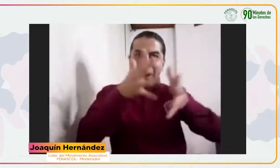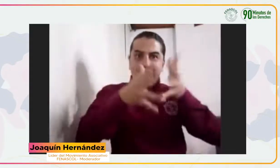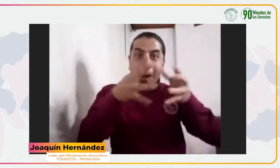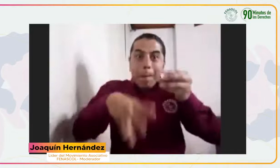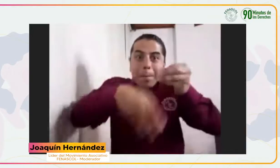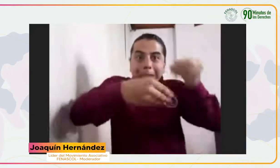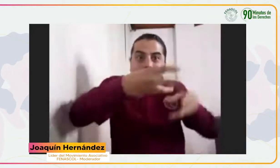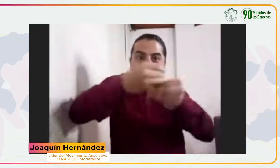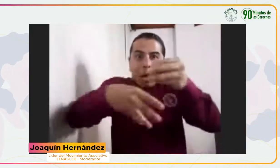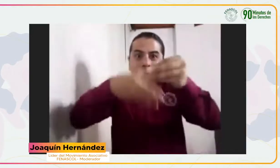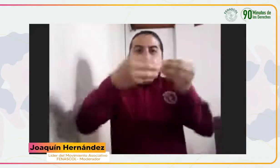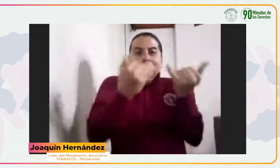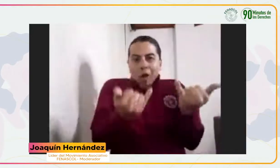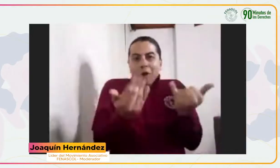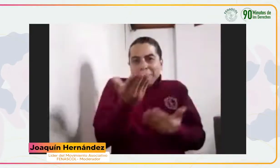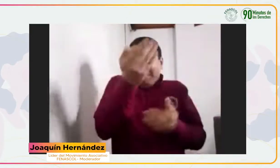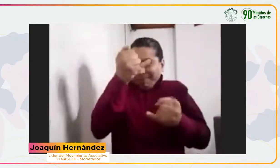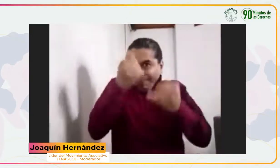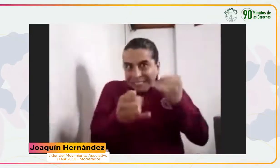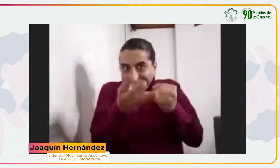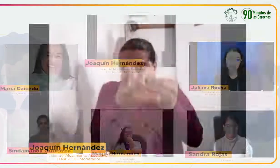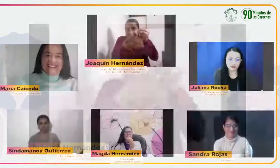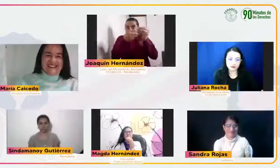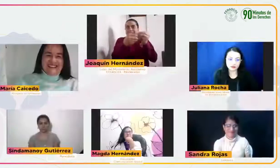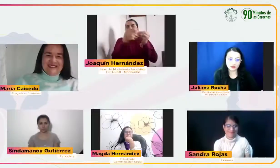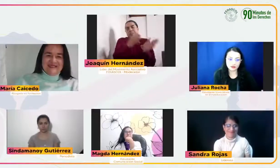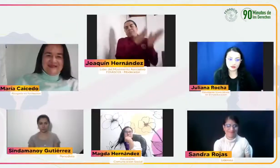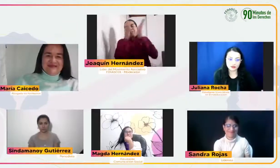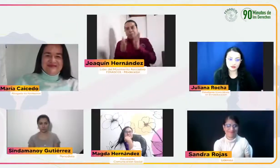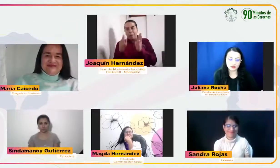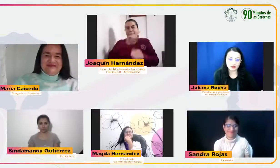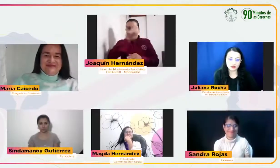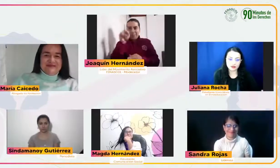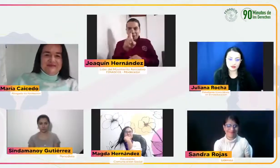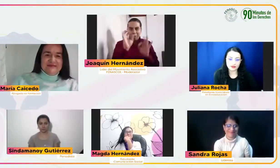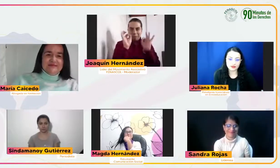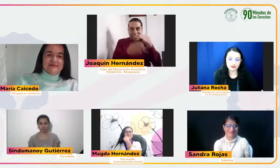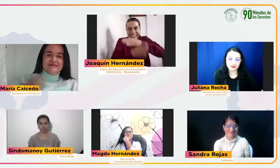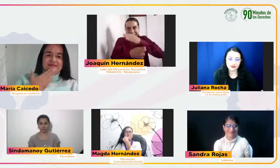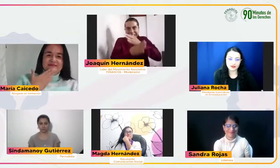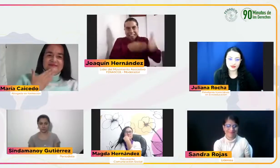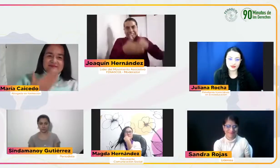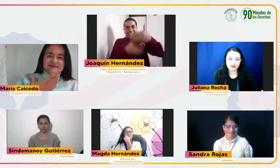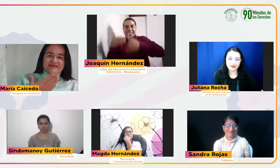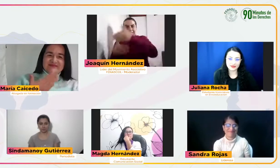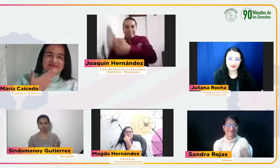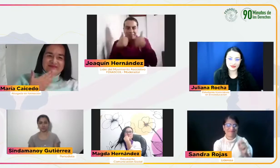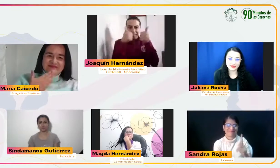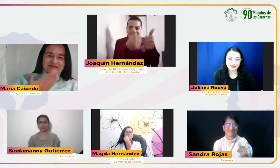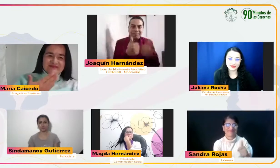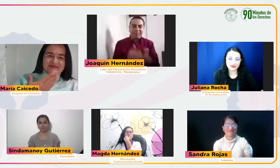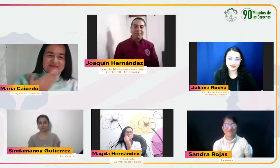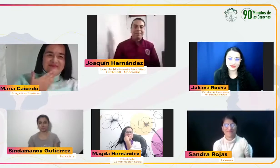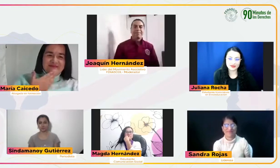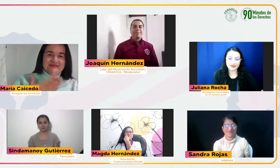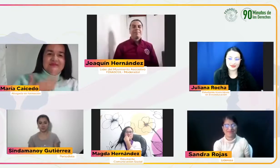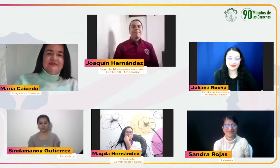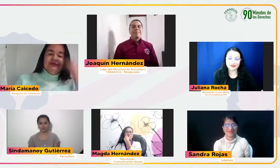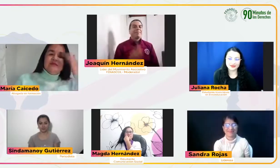y una mayor participación de las mujeres? Creo que ya las preguntas que se venían también planteando en el orden han venido también dándose respuesta y